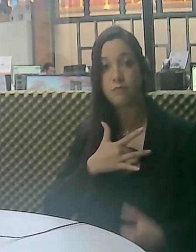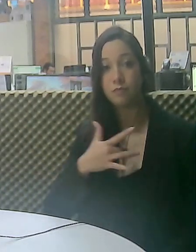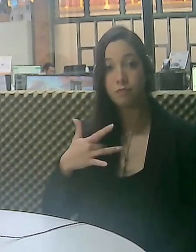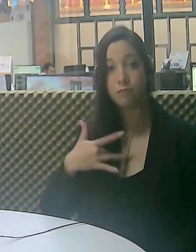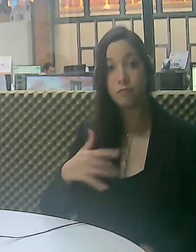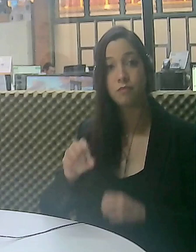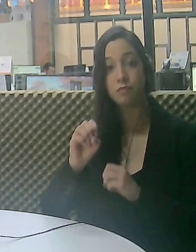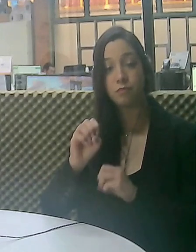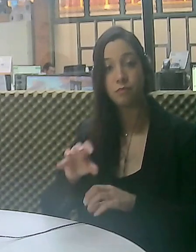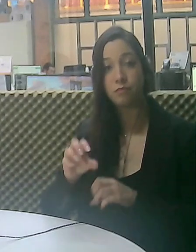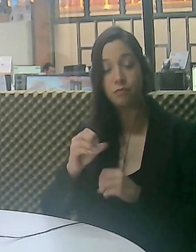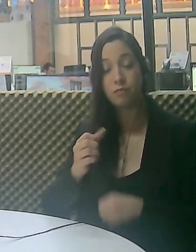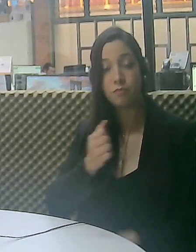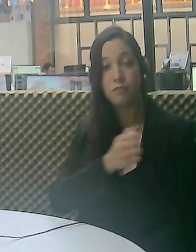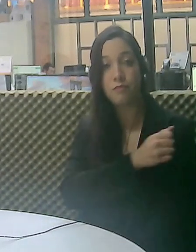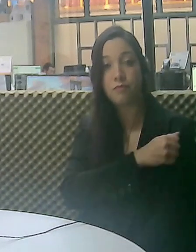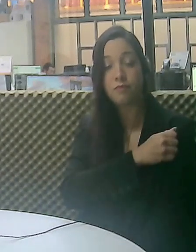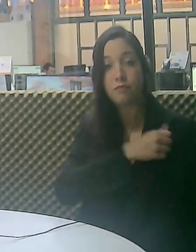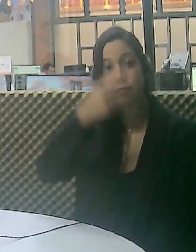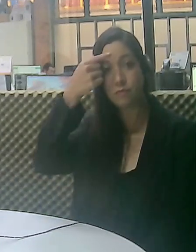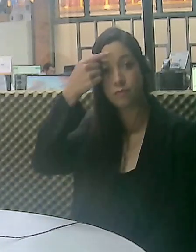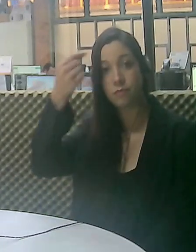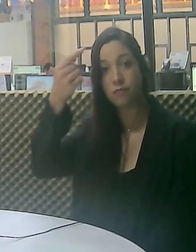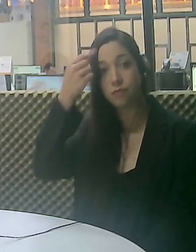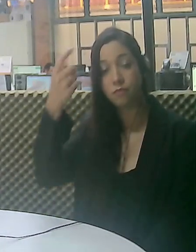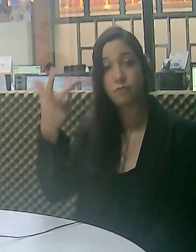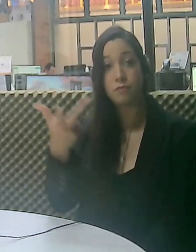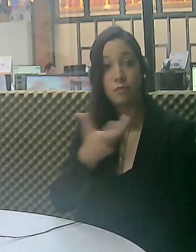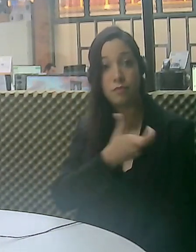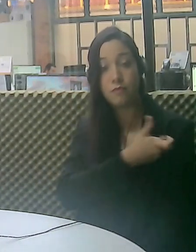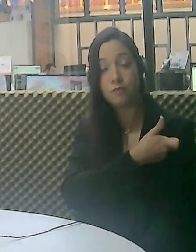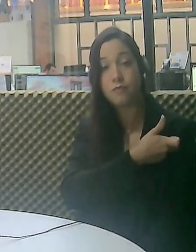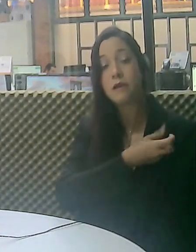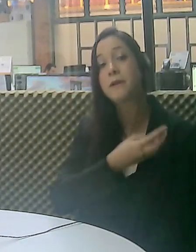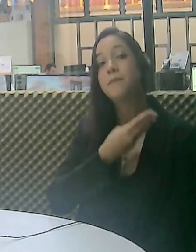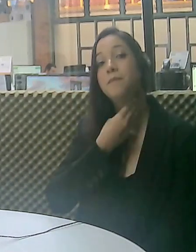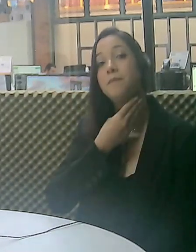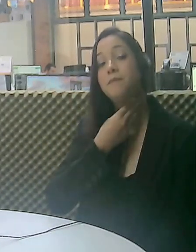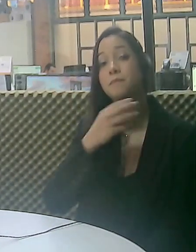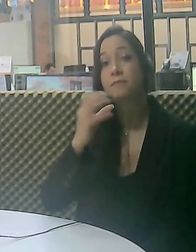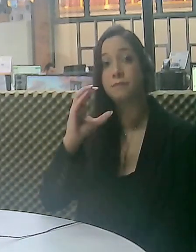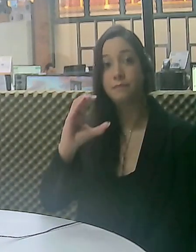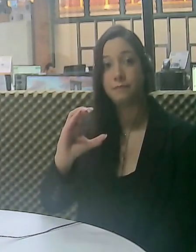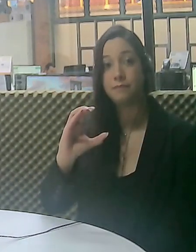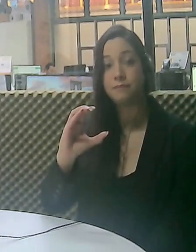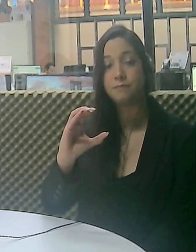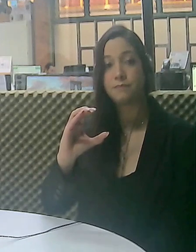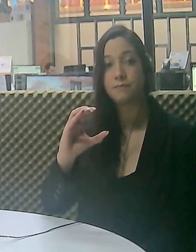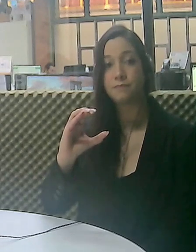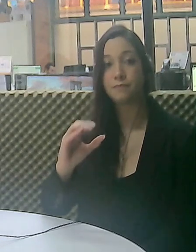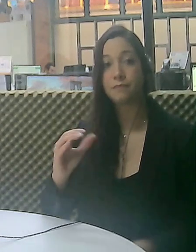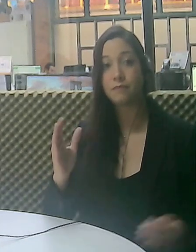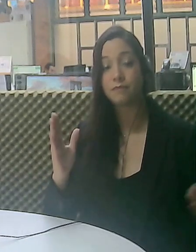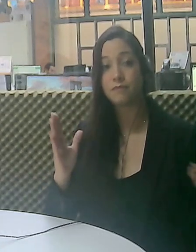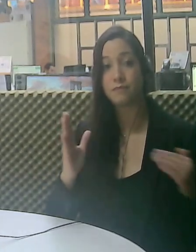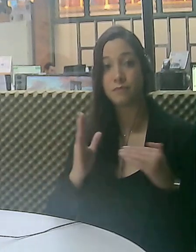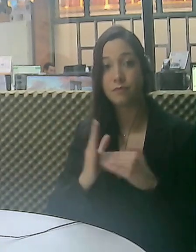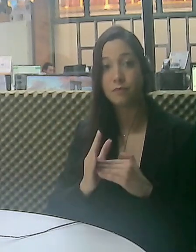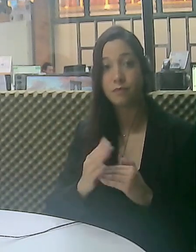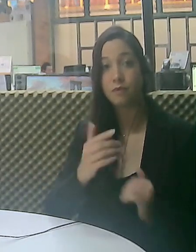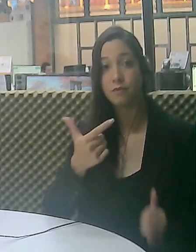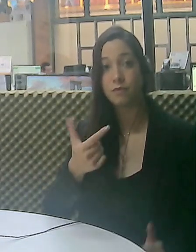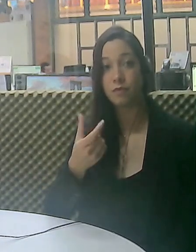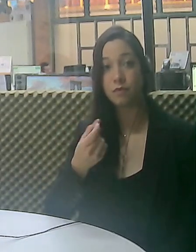e estudantes universitários devem tomar uma dose da vacina contra a meningite C. Até o momento, foram aplicadas